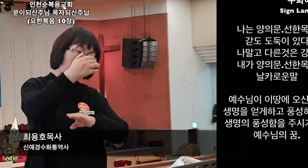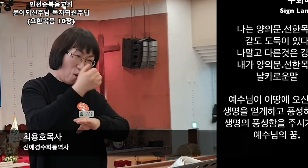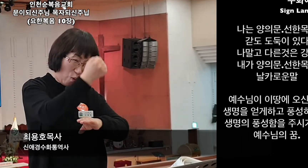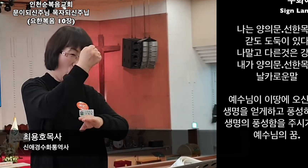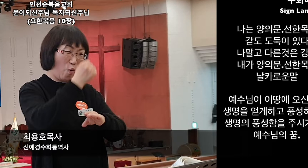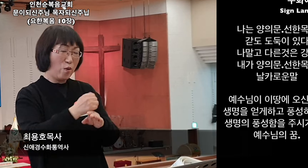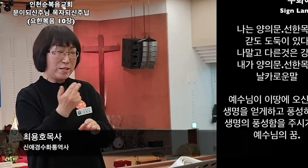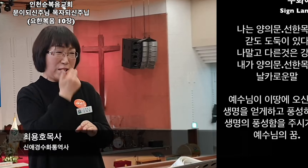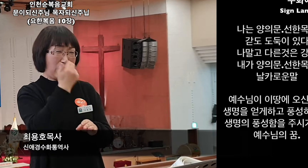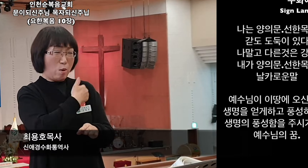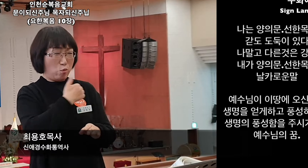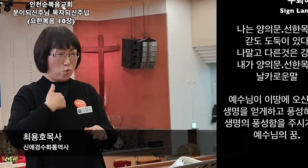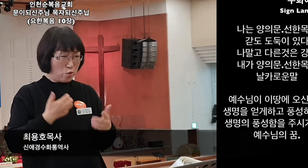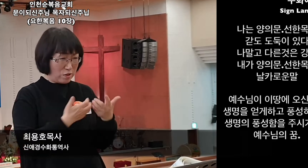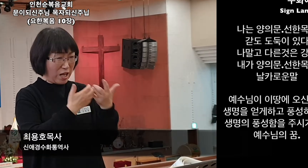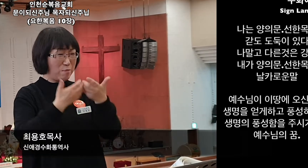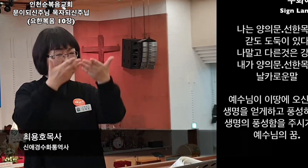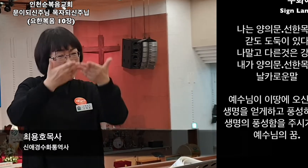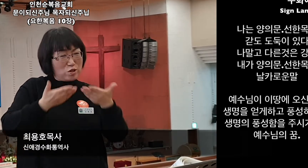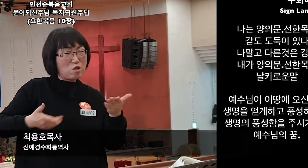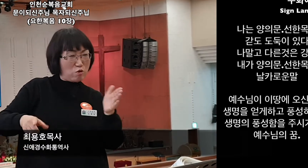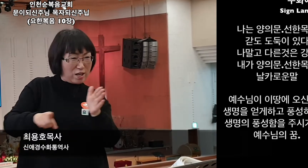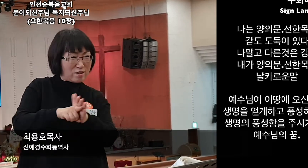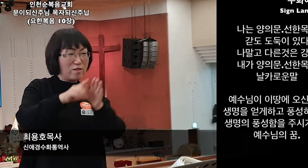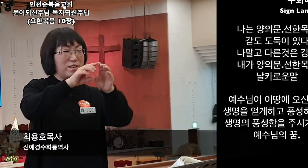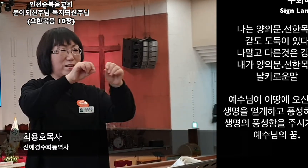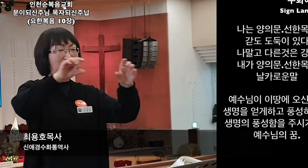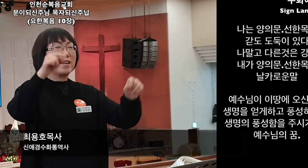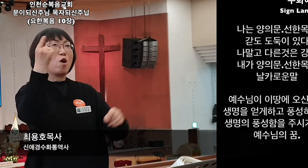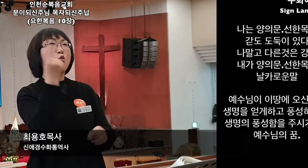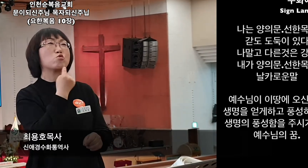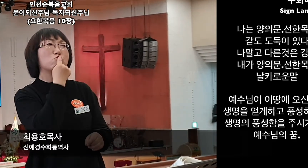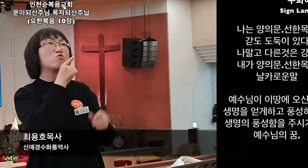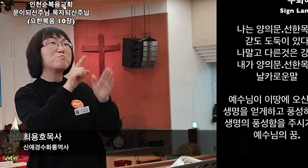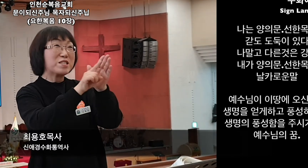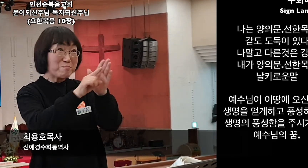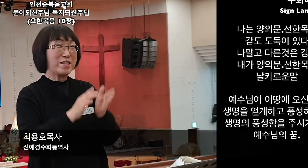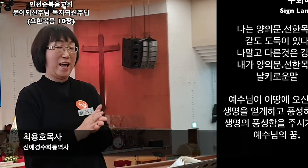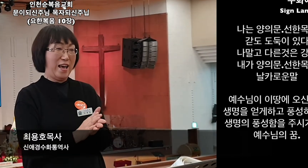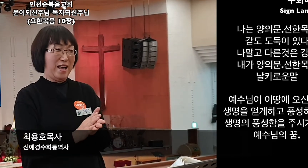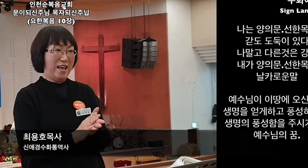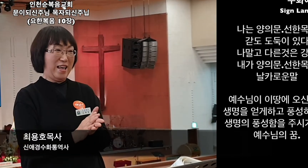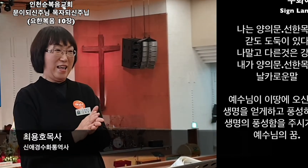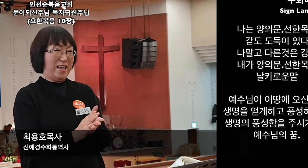하시려고 생명의 풍성함을 주시려고 이 땅에 오신 줄 믿습니다.